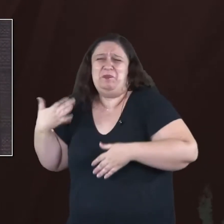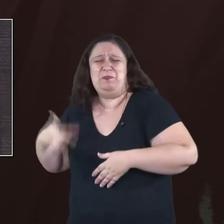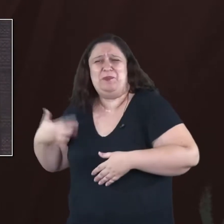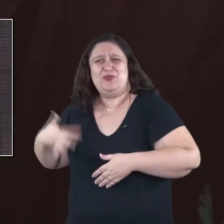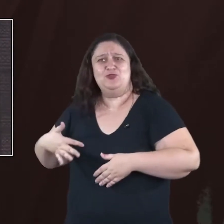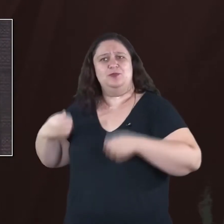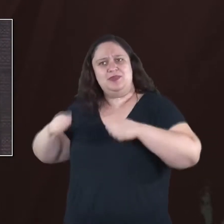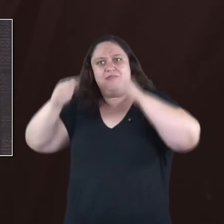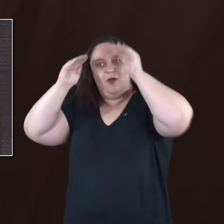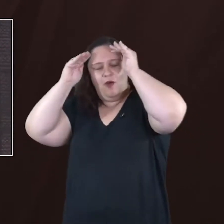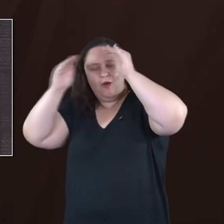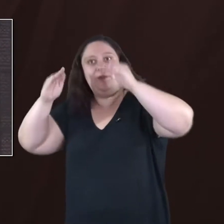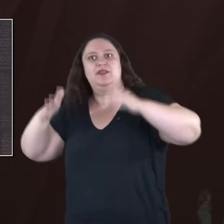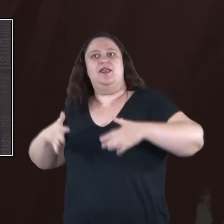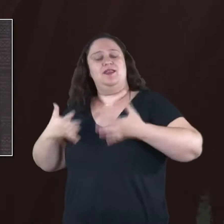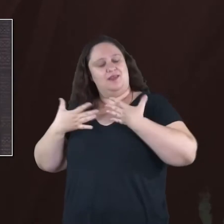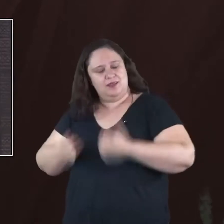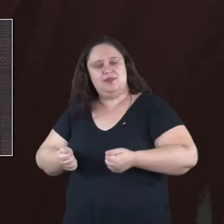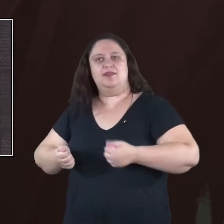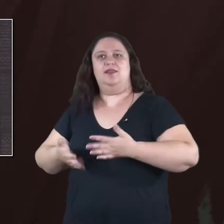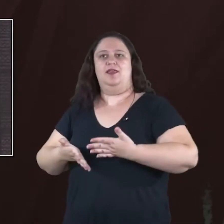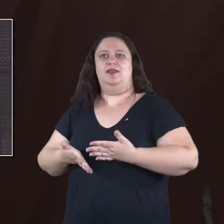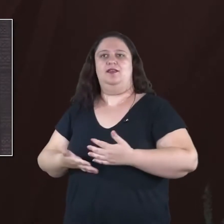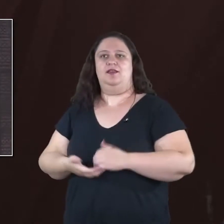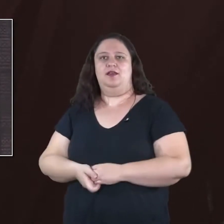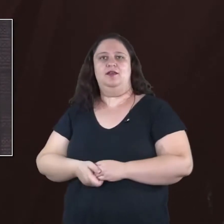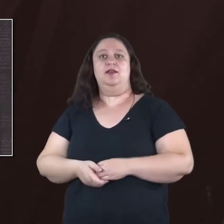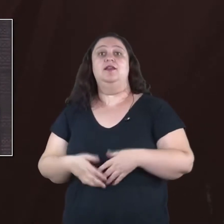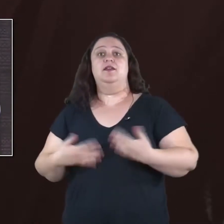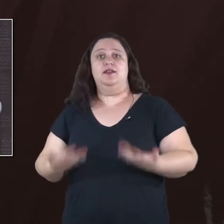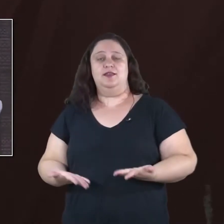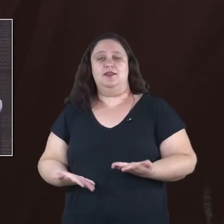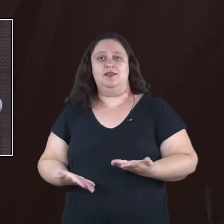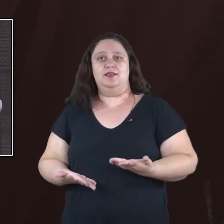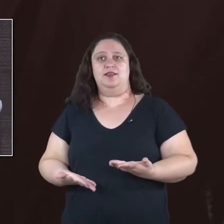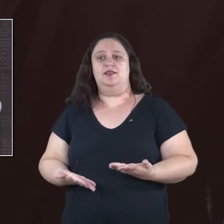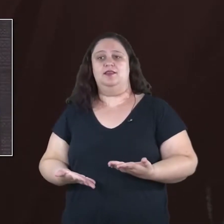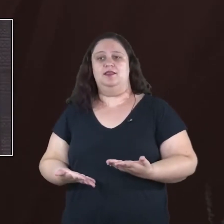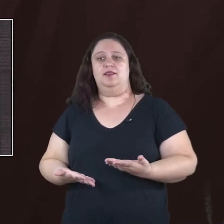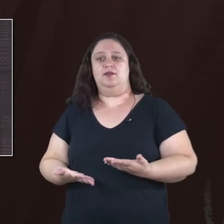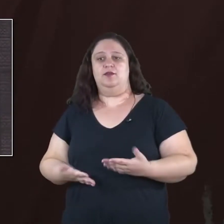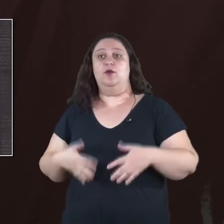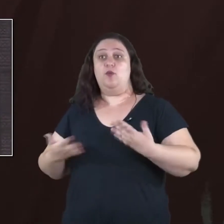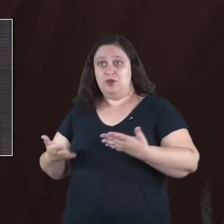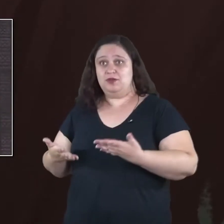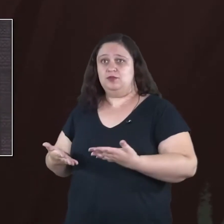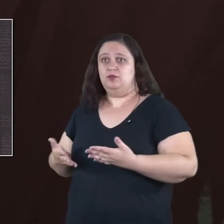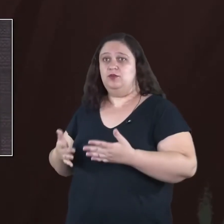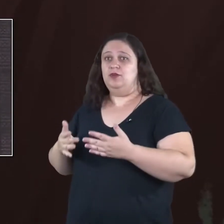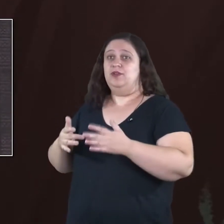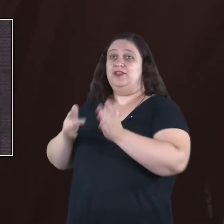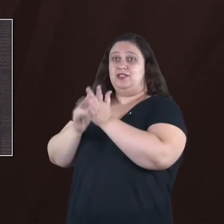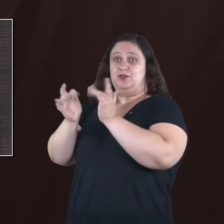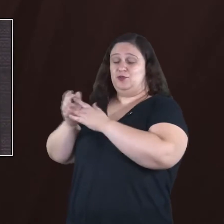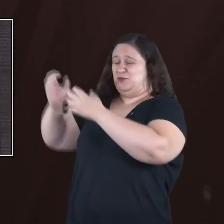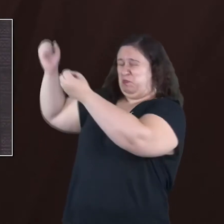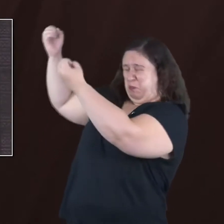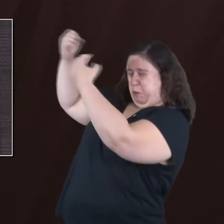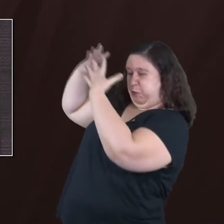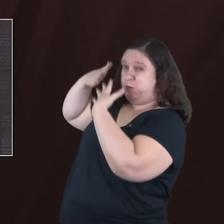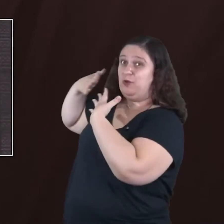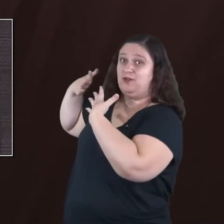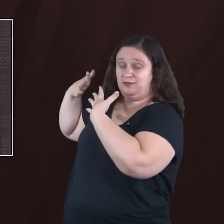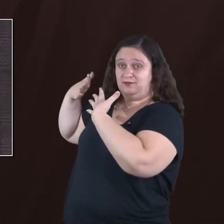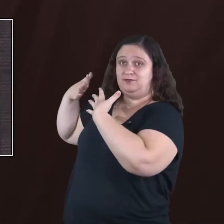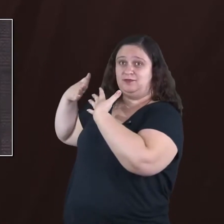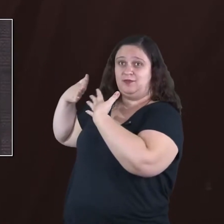se aquiete, Então, queridos irmãos, no aparecimento de Jesus no caminho para Damasco, ele